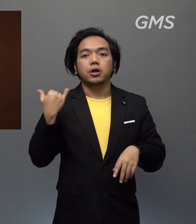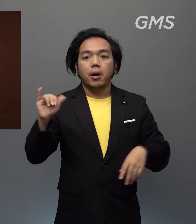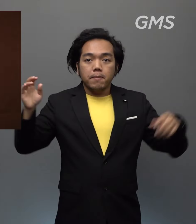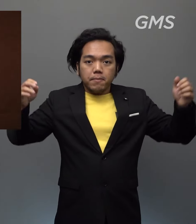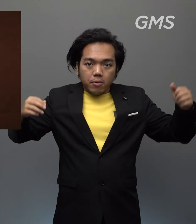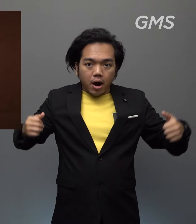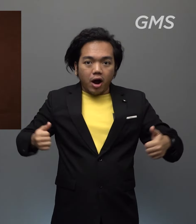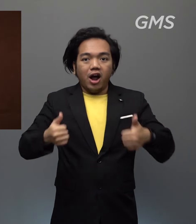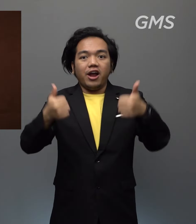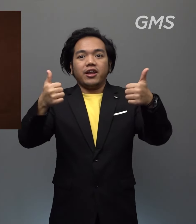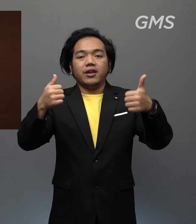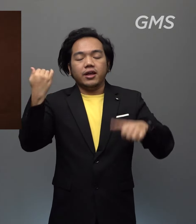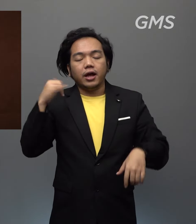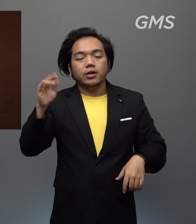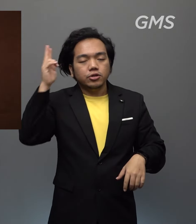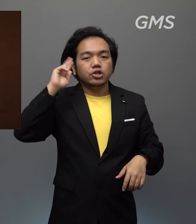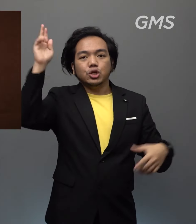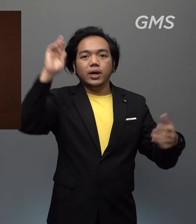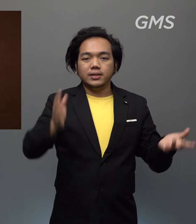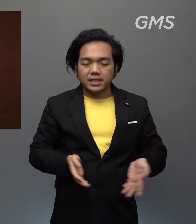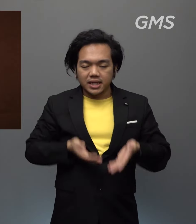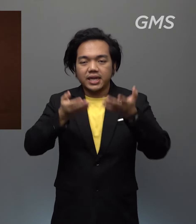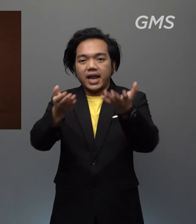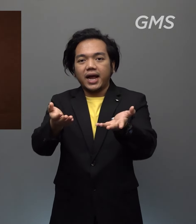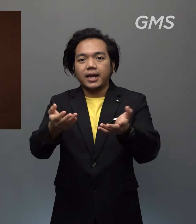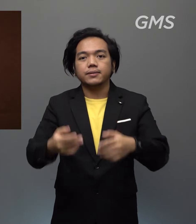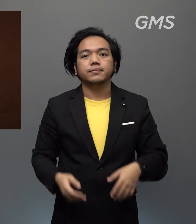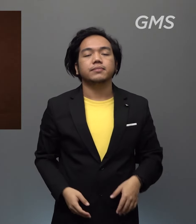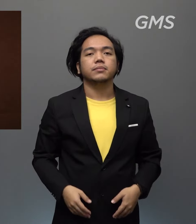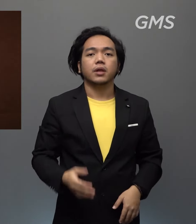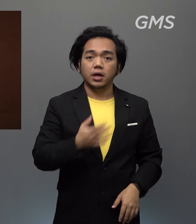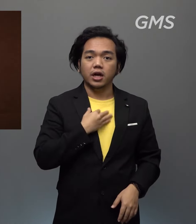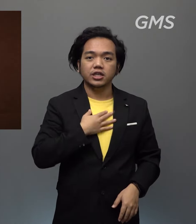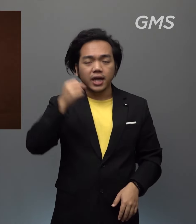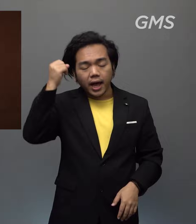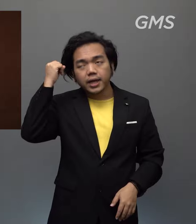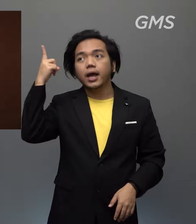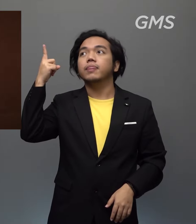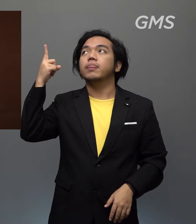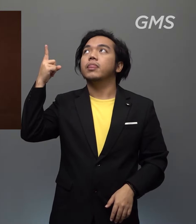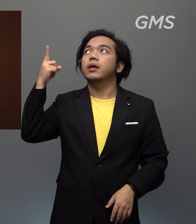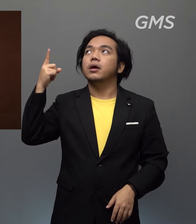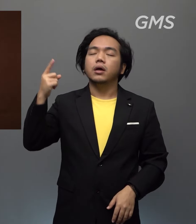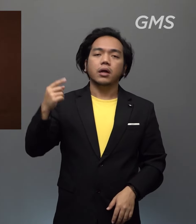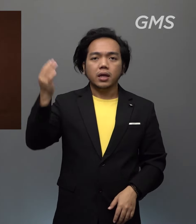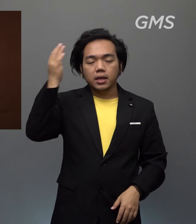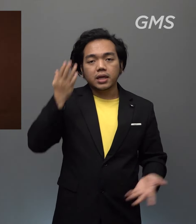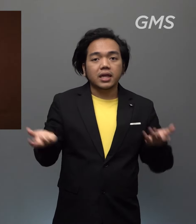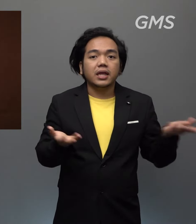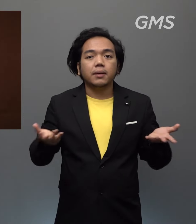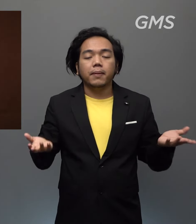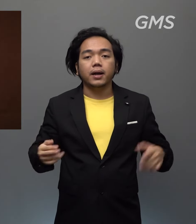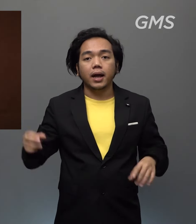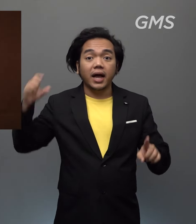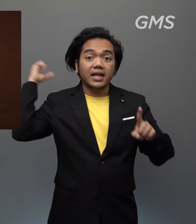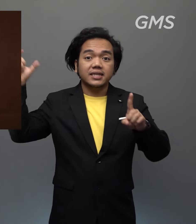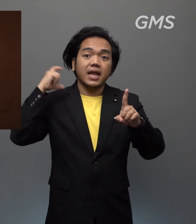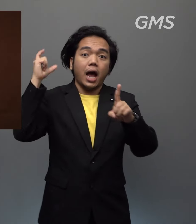Tuhan sediakan. Saya ingat bagaimana Daud dipakai sama Tuhan, bagaimana Daud memimpin sekelompok